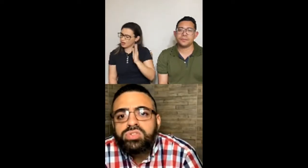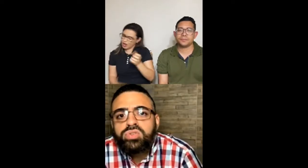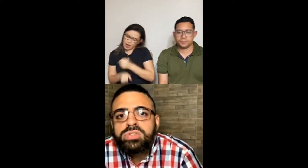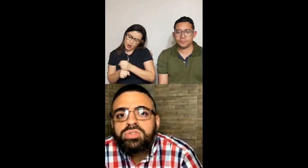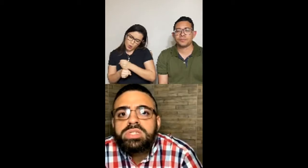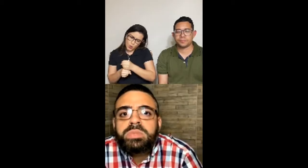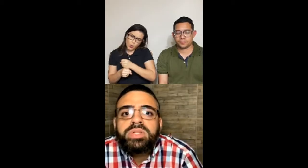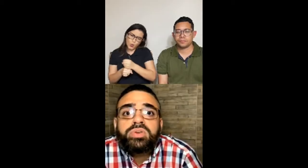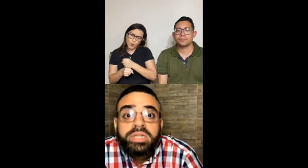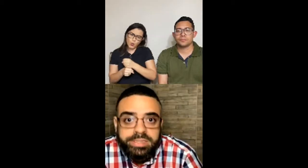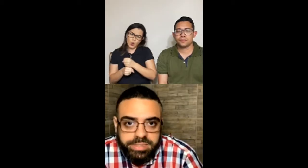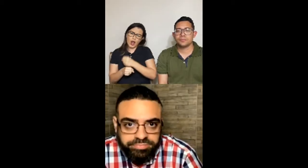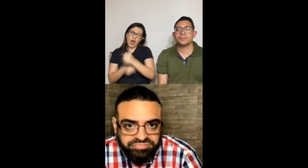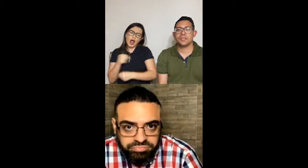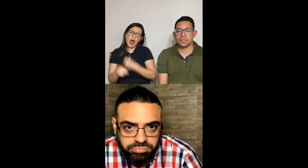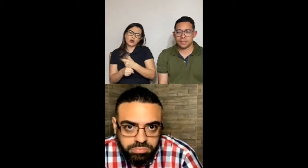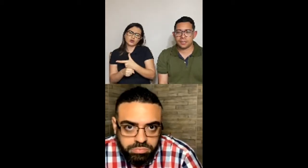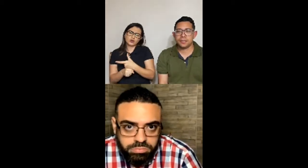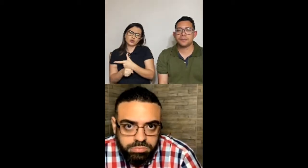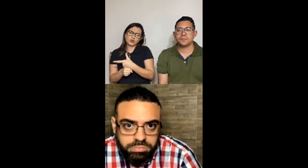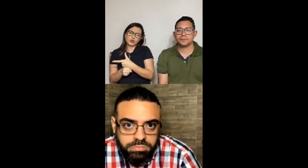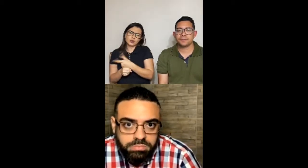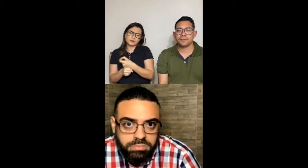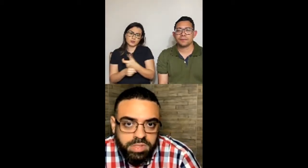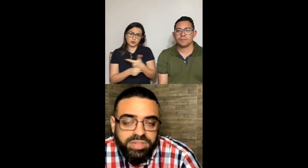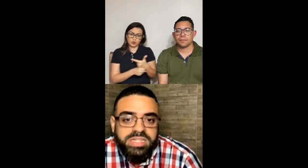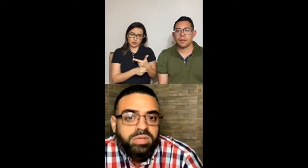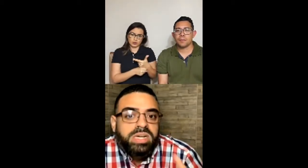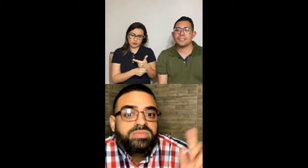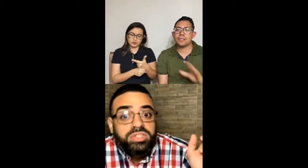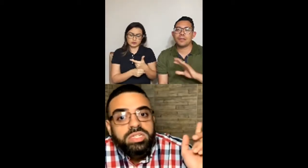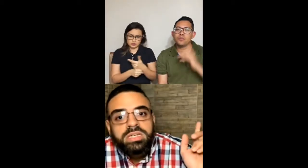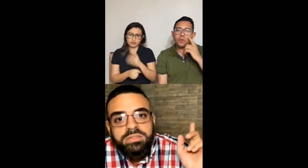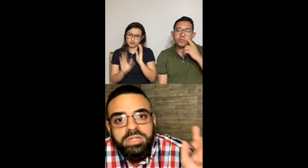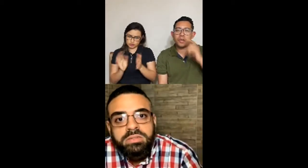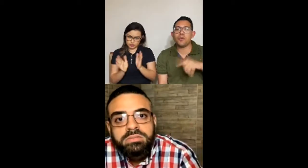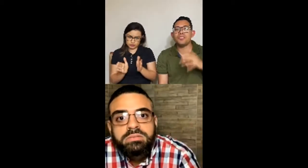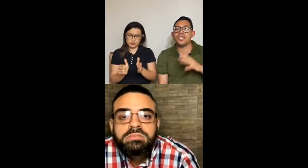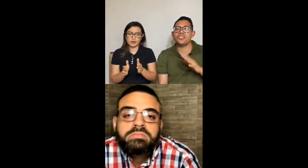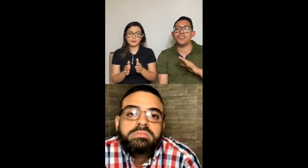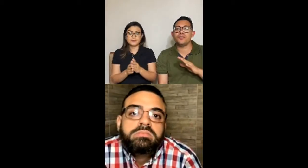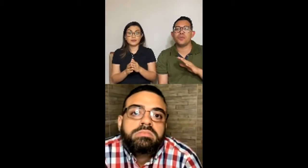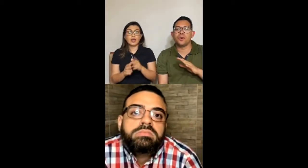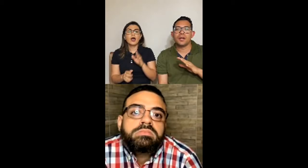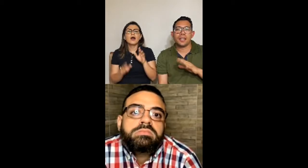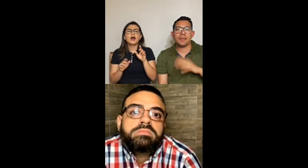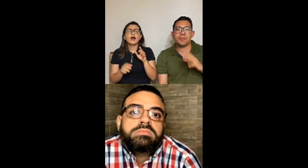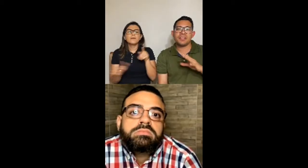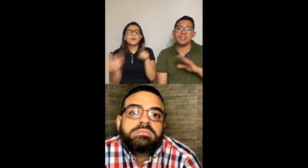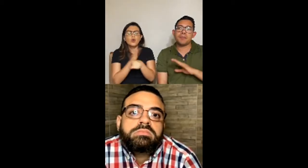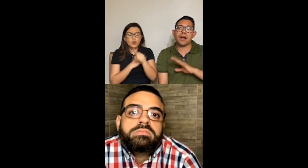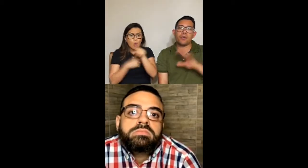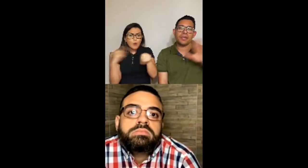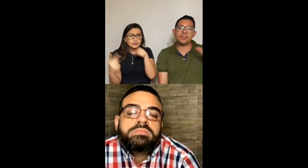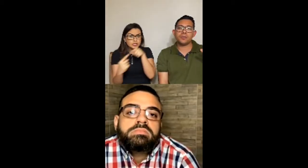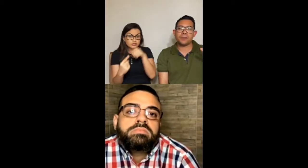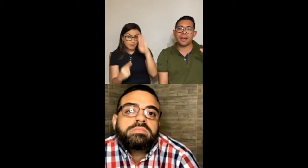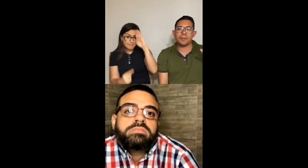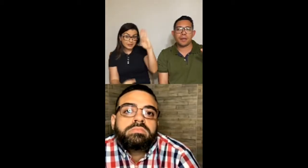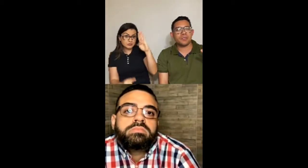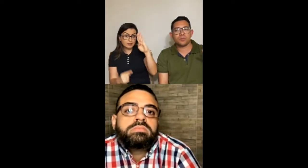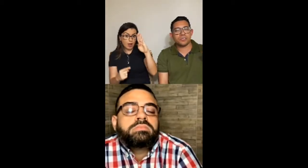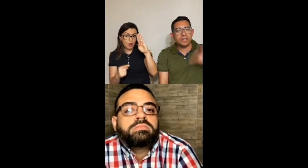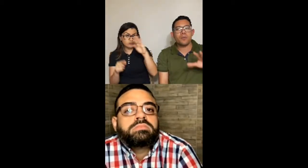inteiro. Uhum. Já, eu comecei a trabalhar. Mas o seu objetivo principal indo